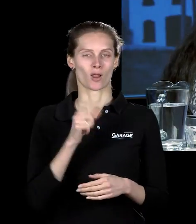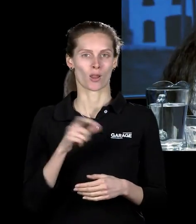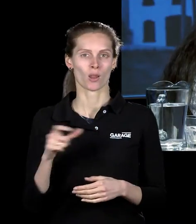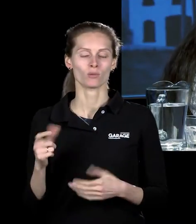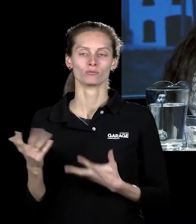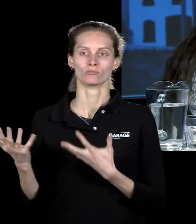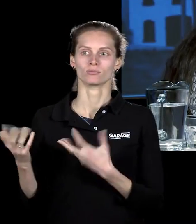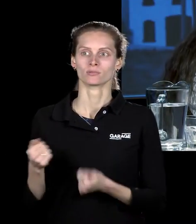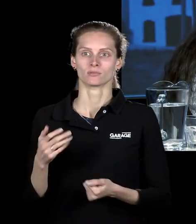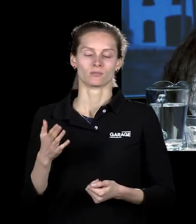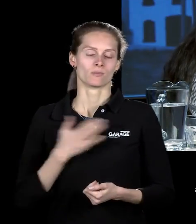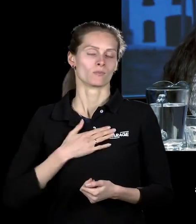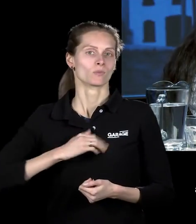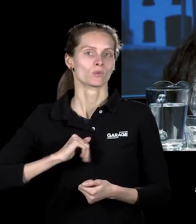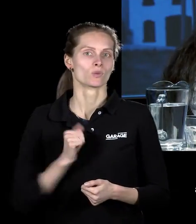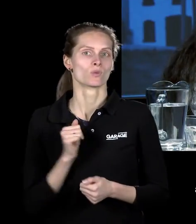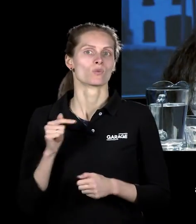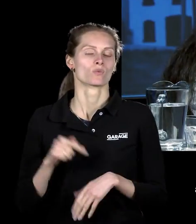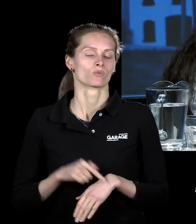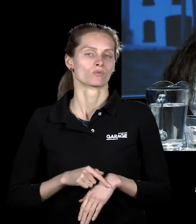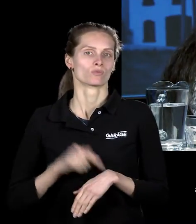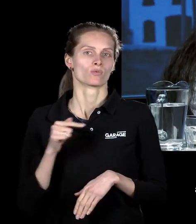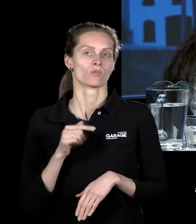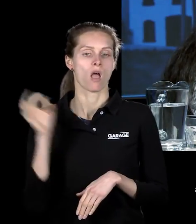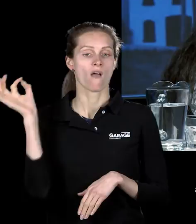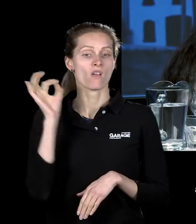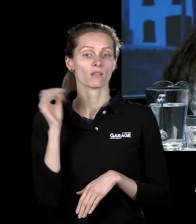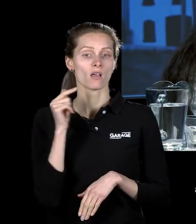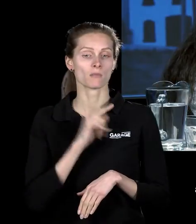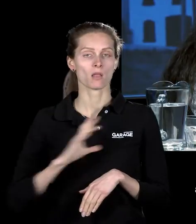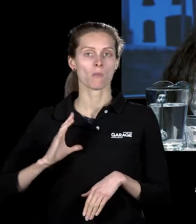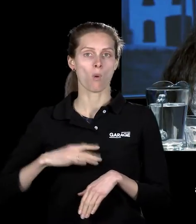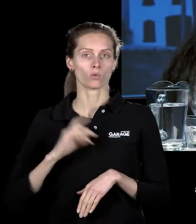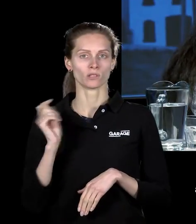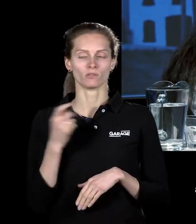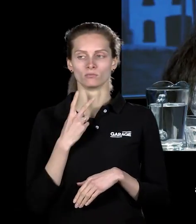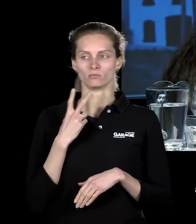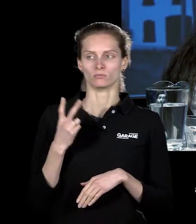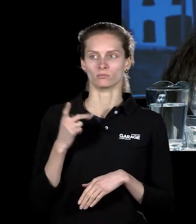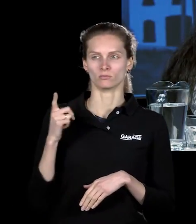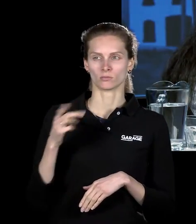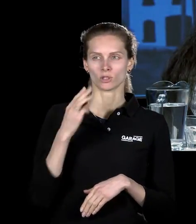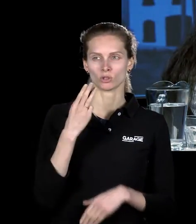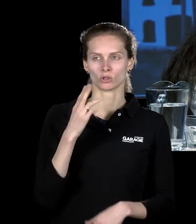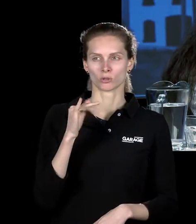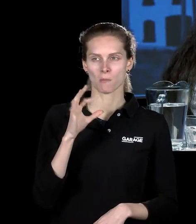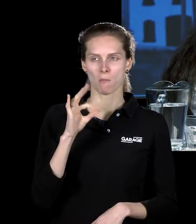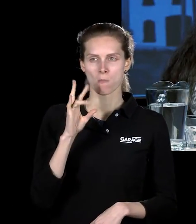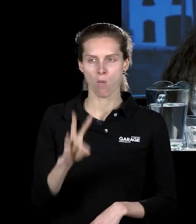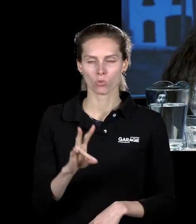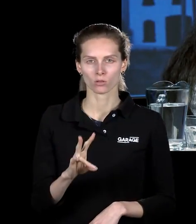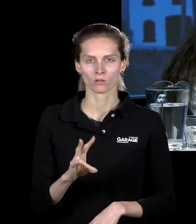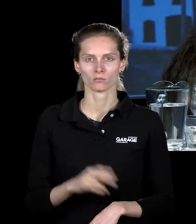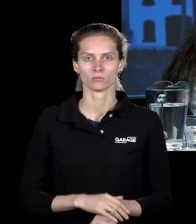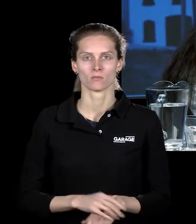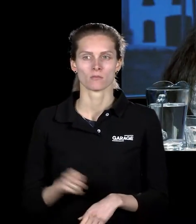их своими друзьями и так далее, а в Германии послевоенные их принимали за шпионов. Потому что